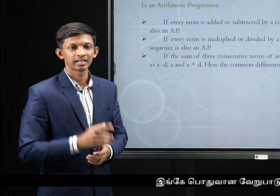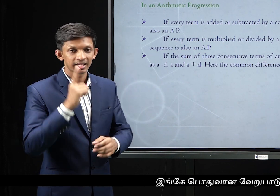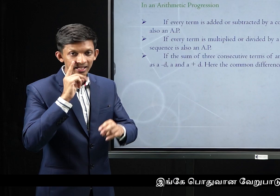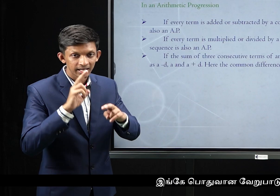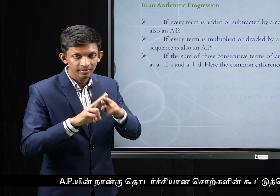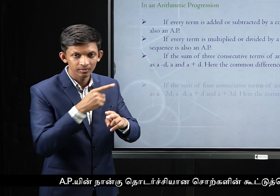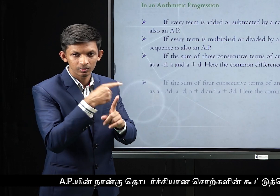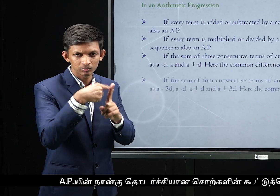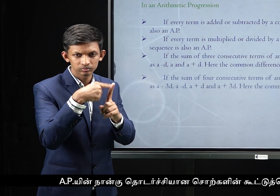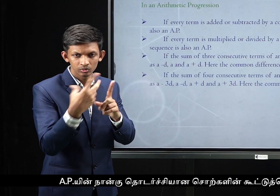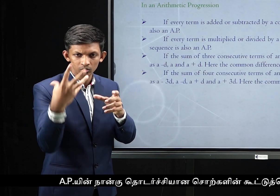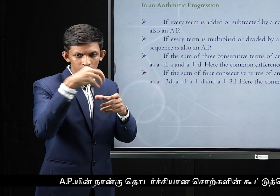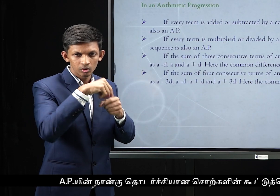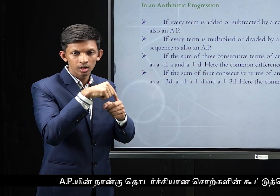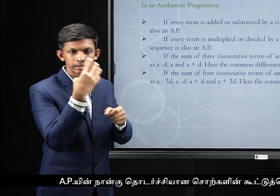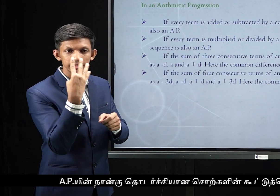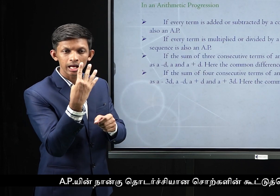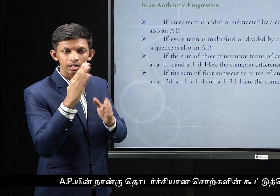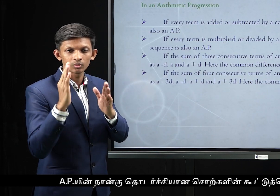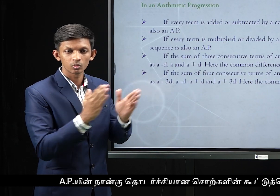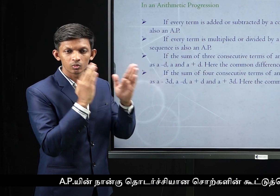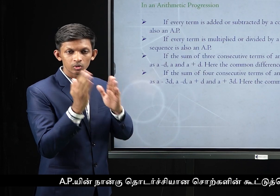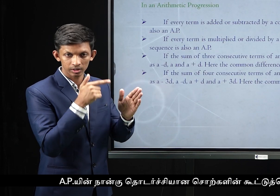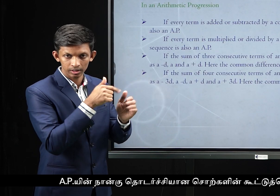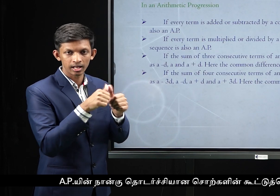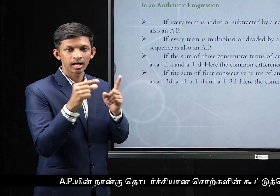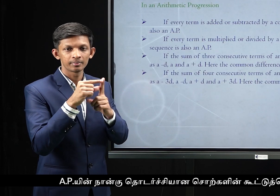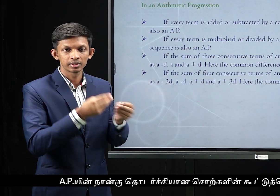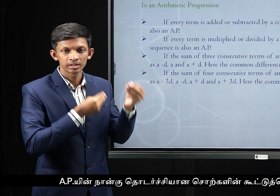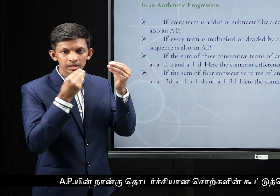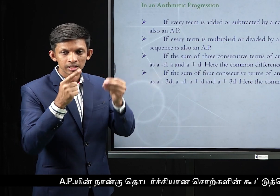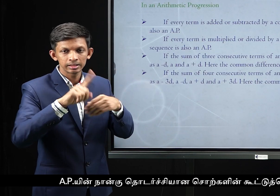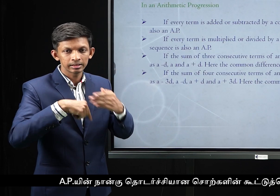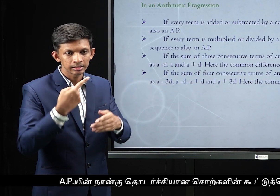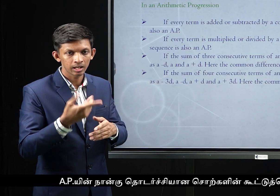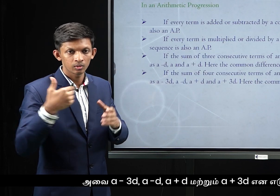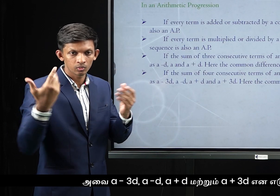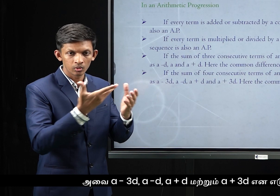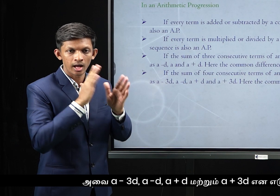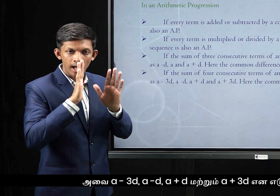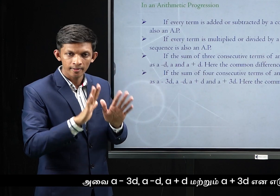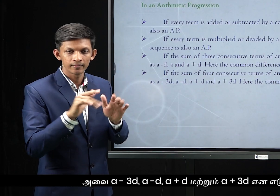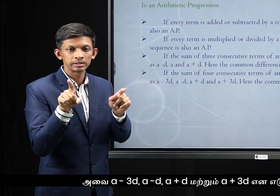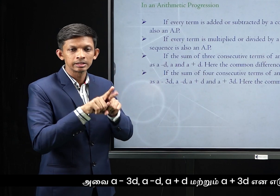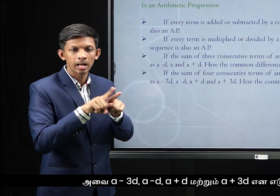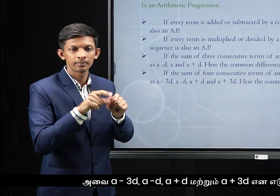டி. ஏபியின் 4 தொடர்ச்சியான சொற்களின் கூட்டுத்தொகையை கொடுத்தால் அவை ஏ கழித்தல்